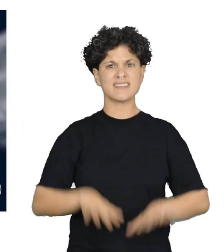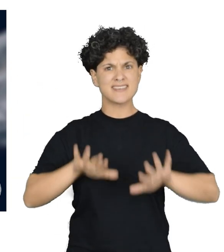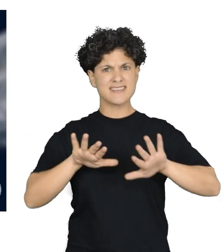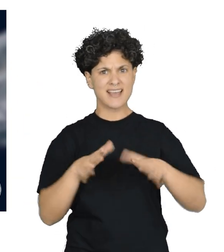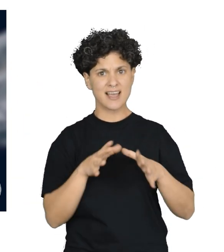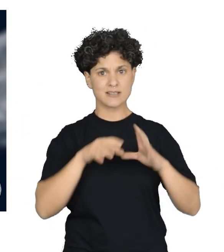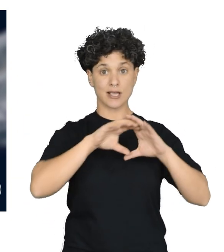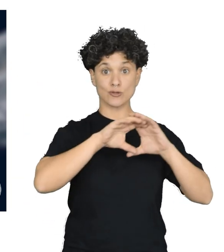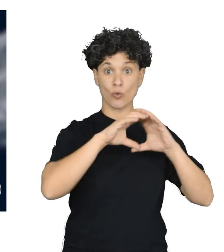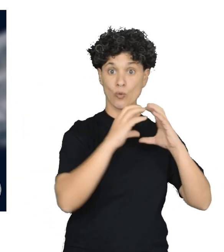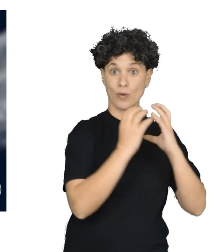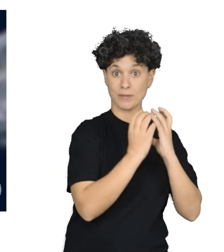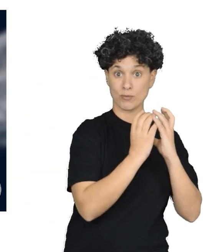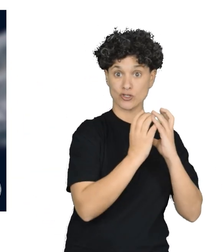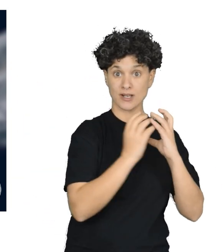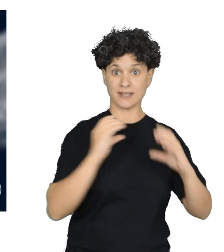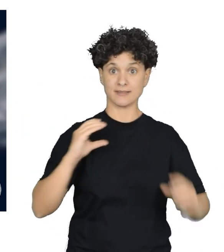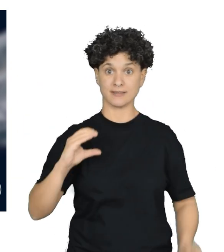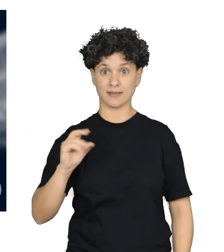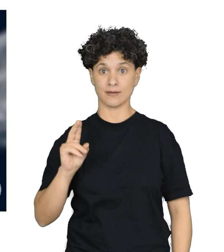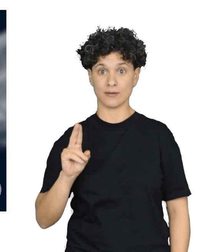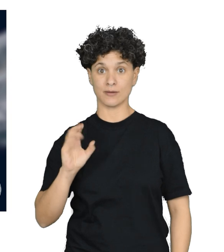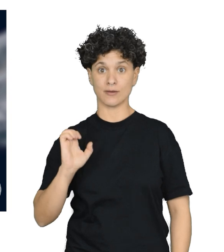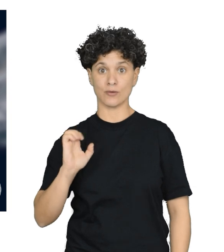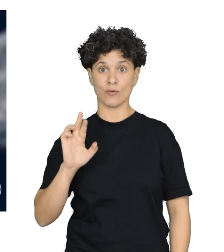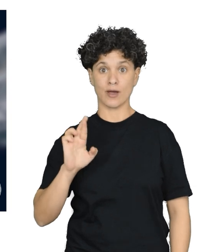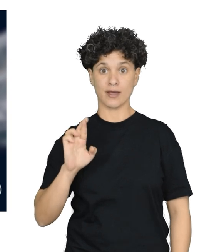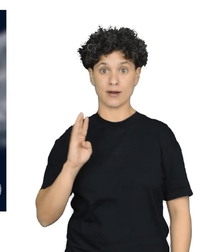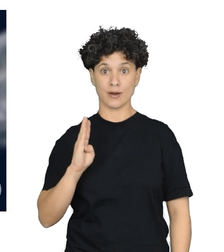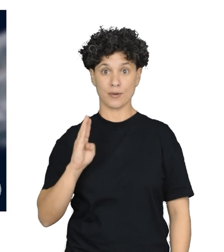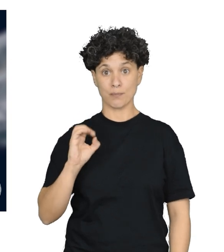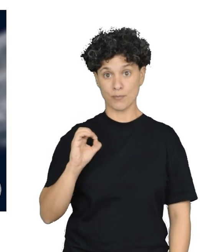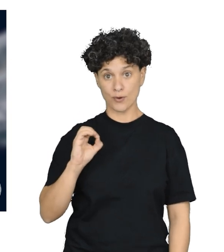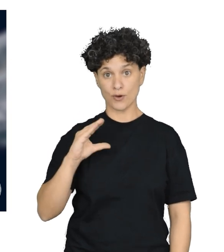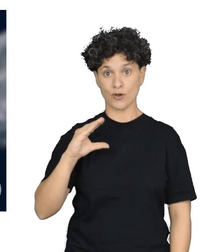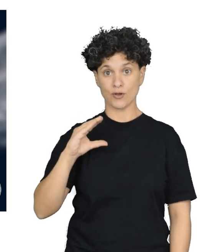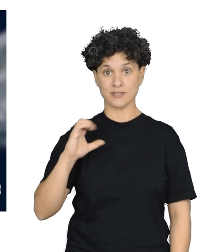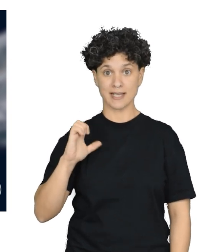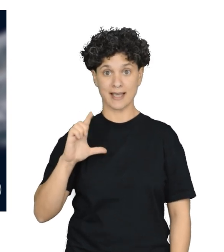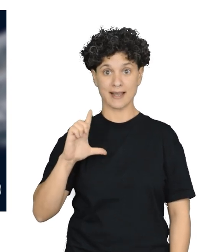es un cuerpo Celeste que está formado por hielo rocas y polvo